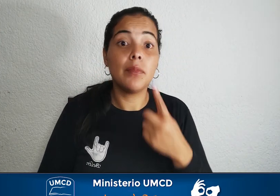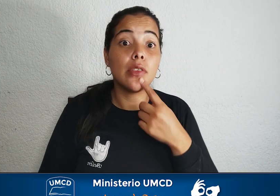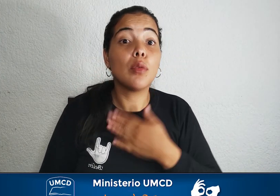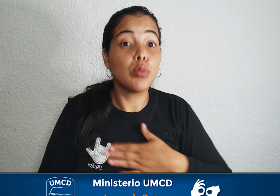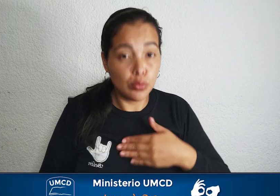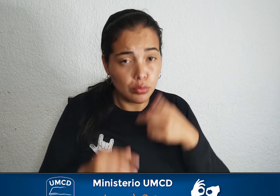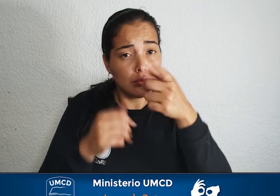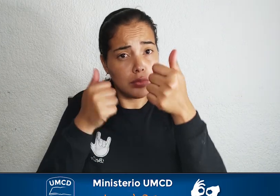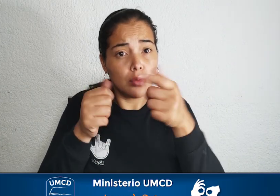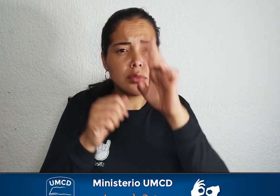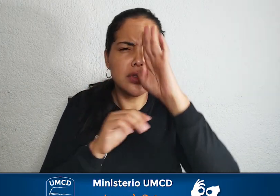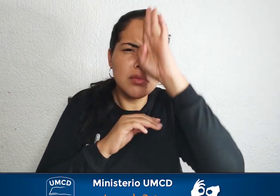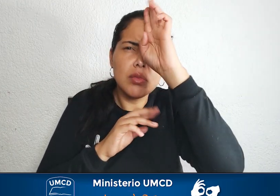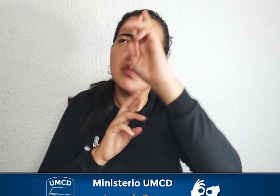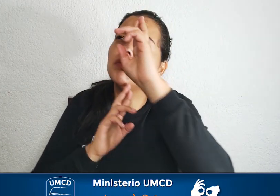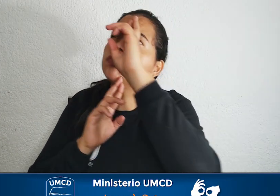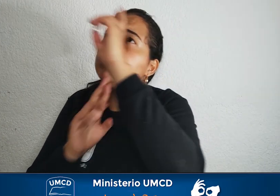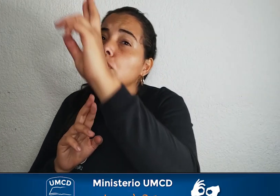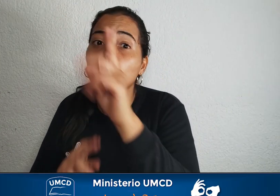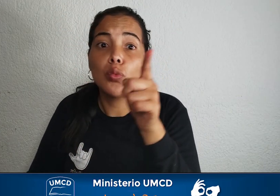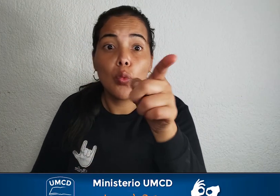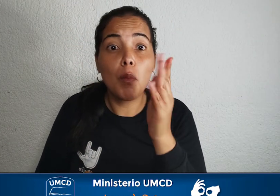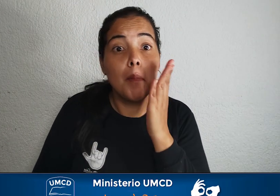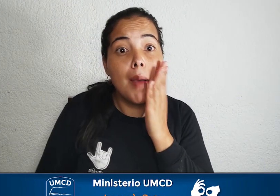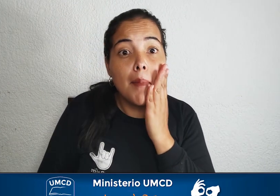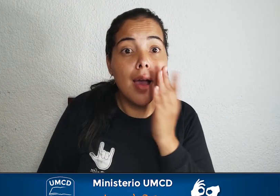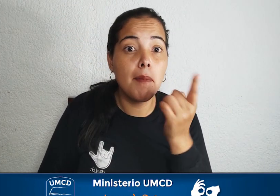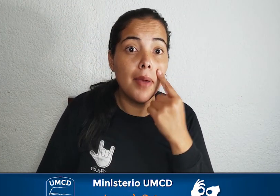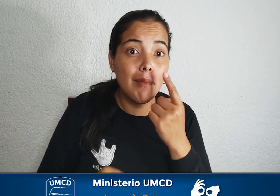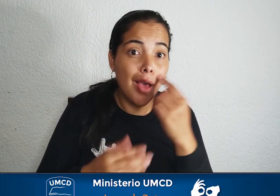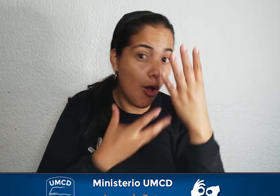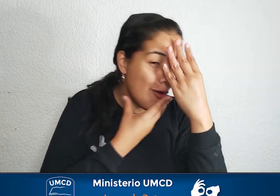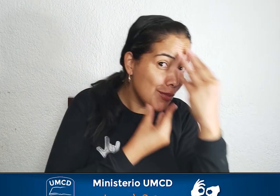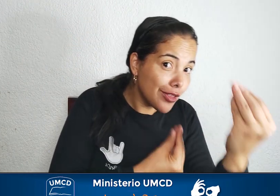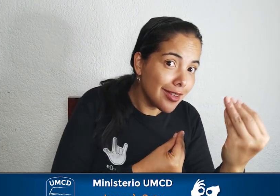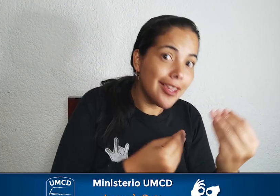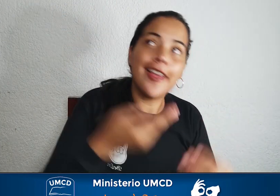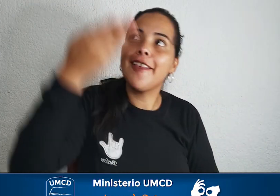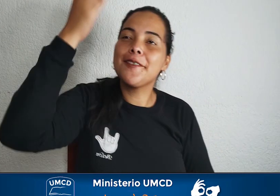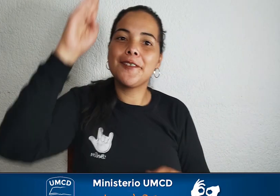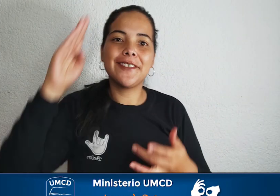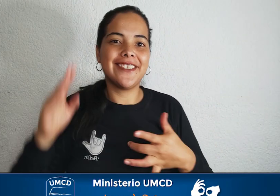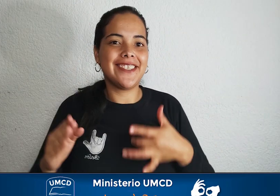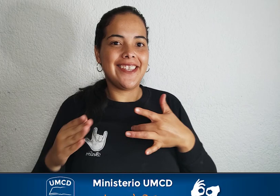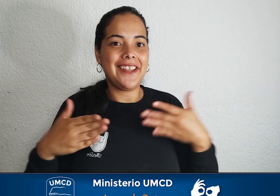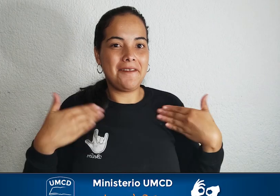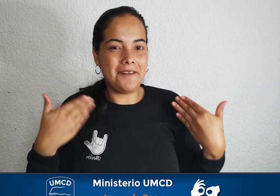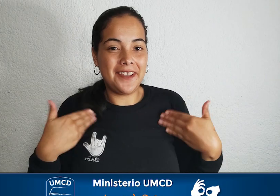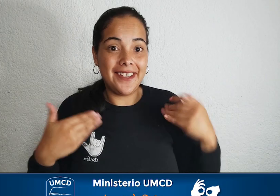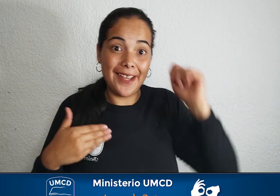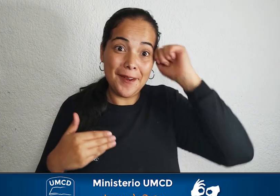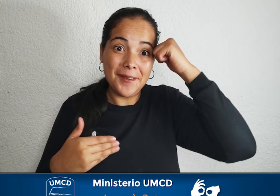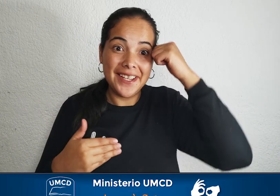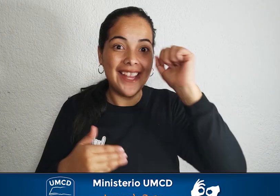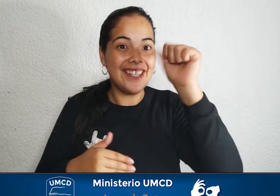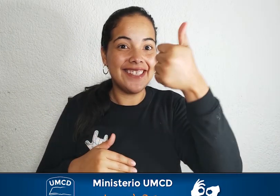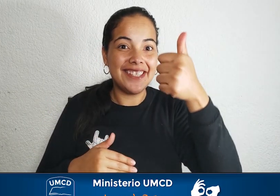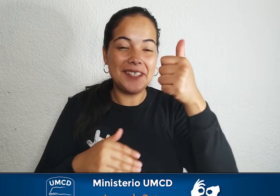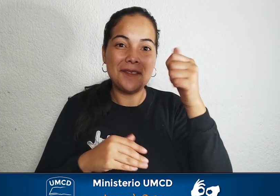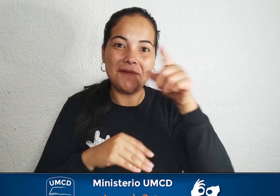y el que maldiga al padre o a la madre muera irremisiblemente. Estos dos pasajes se encuentran en